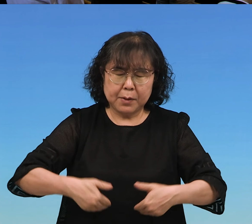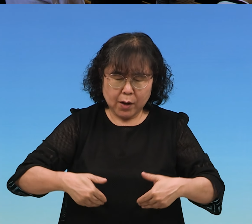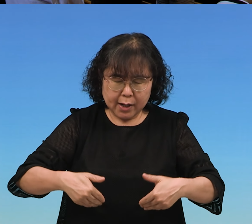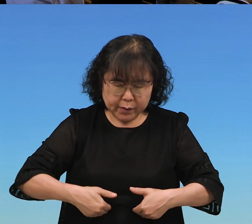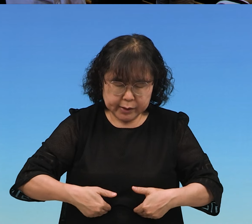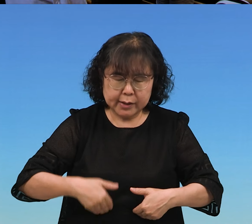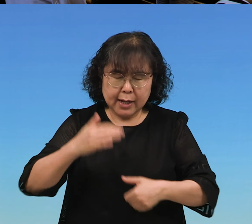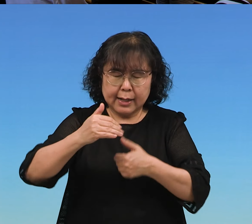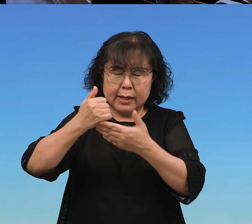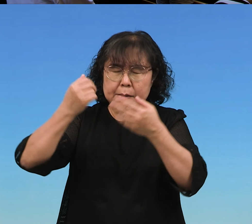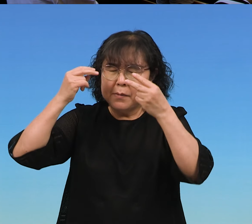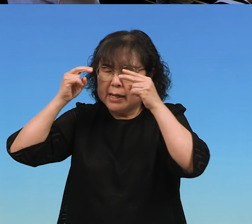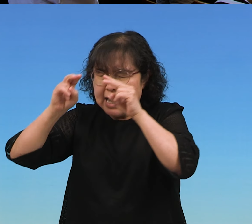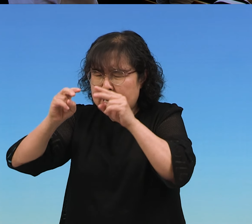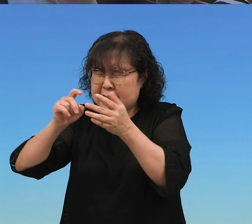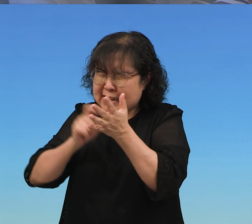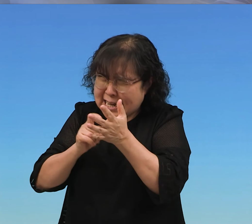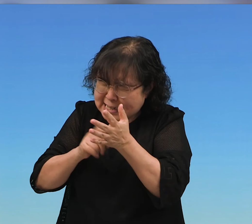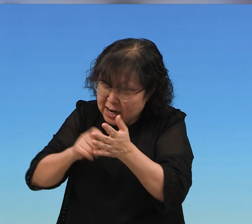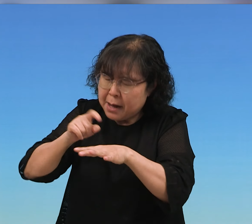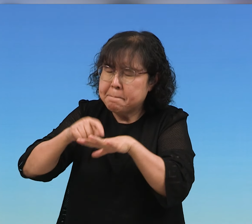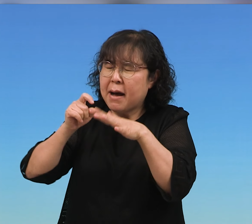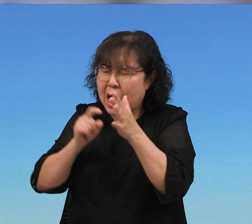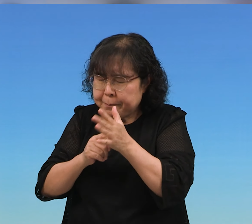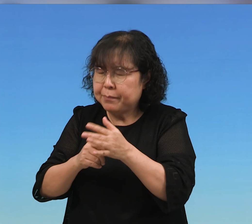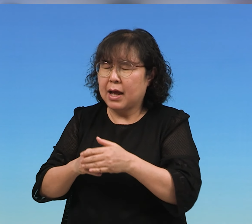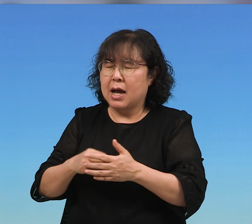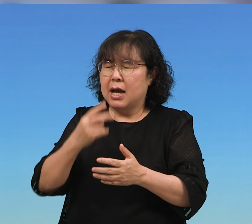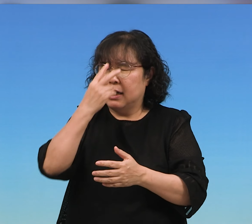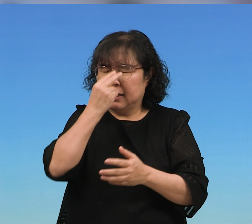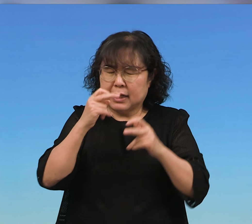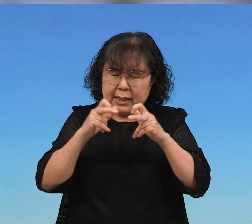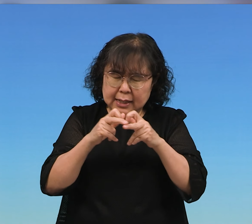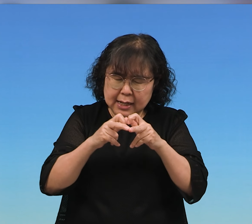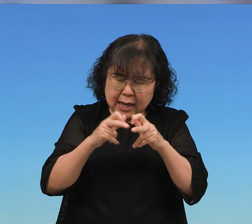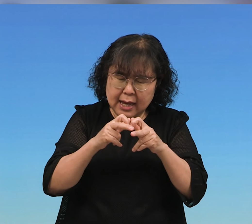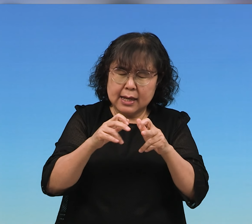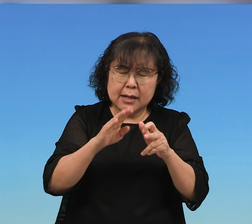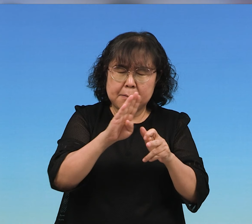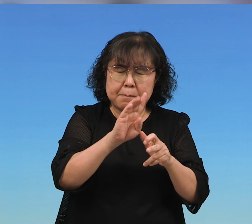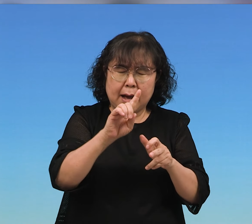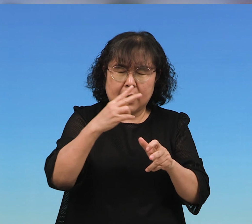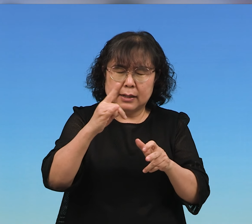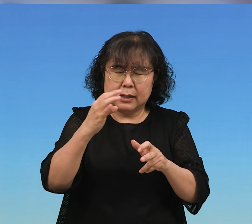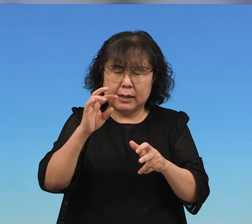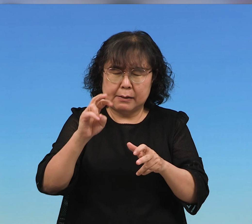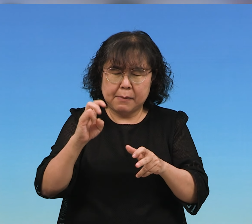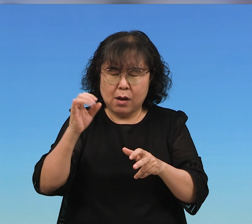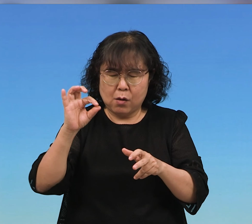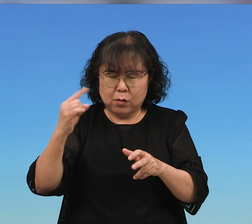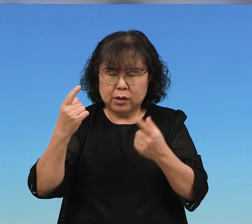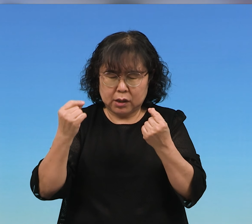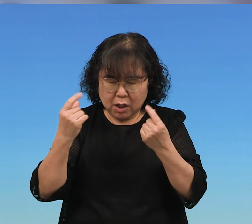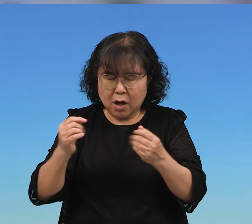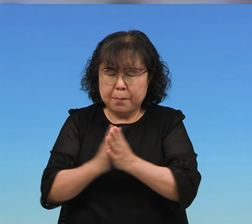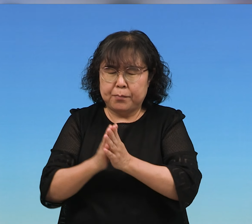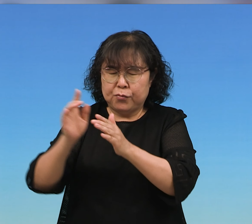하나님 오늘 우리에게 필요한 것은 하나님 향한 절박함입니다. 그 시각장애인 바디메오가 주변 사람들이